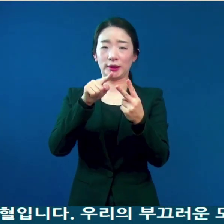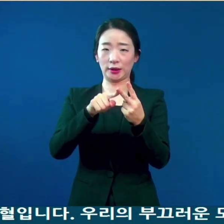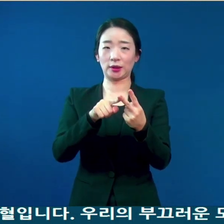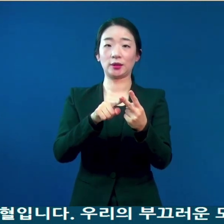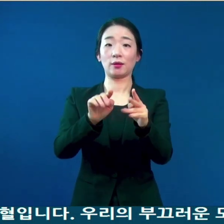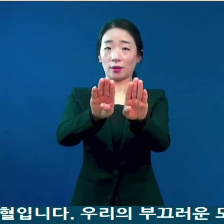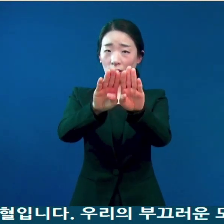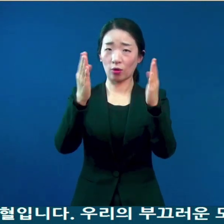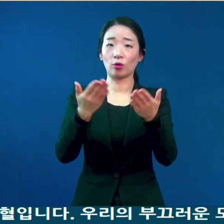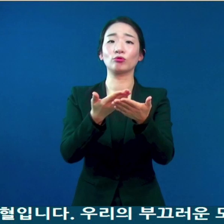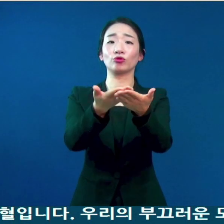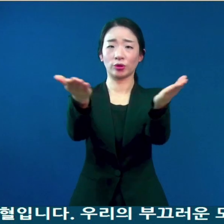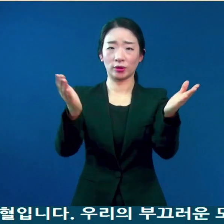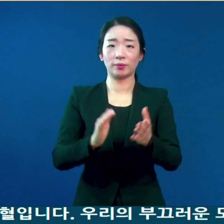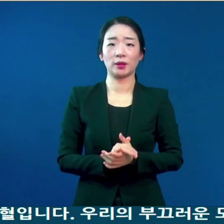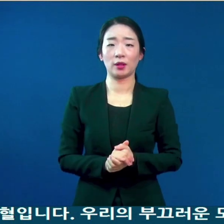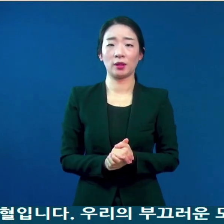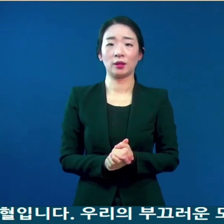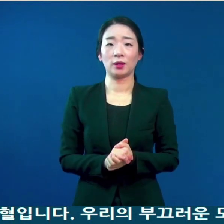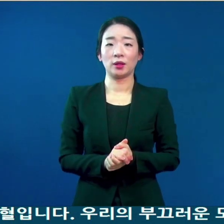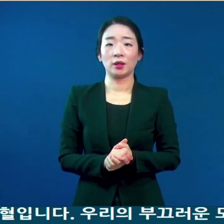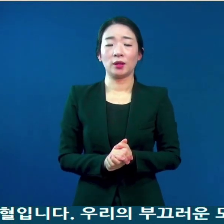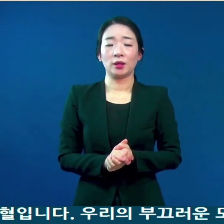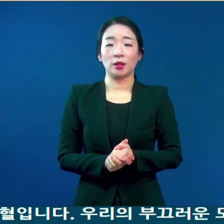본문도 우리에게